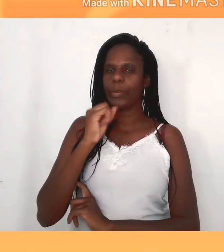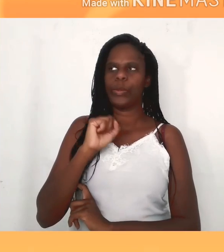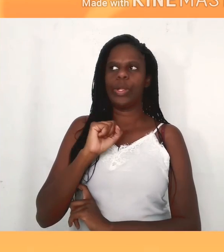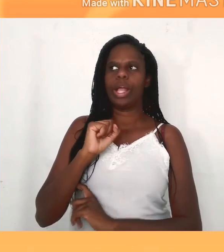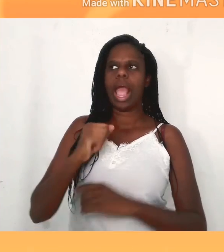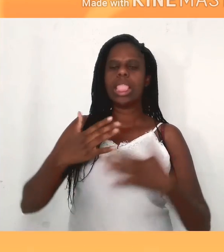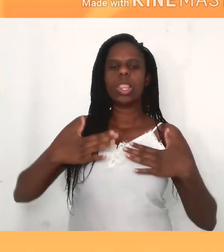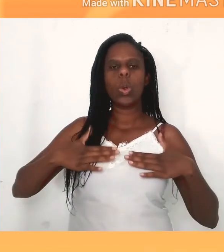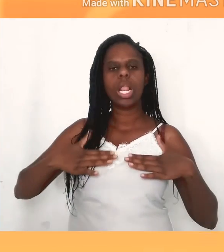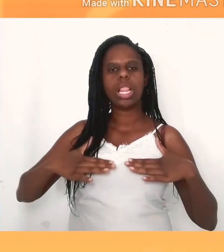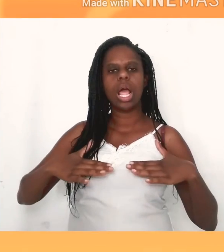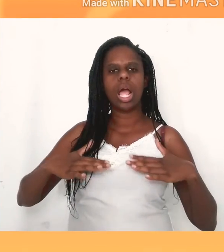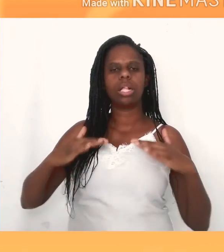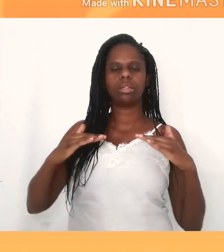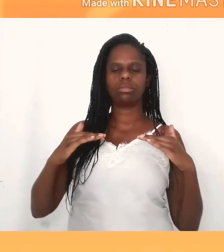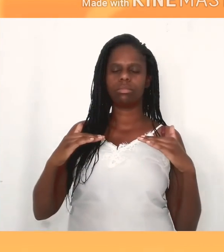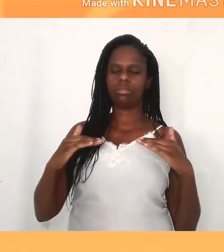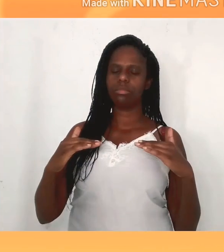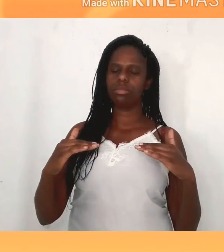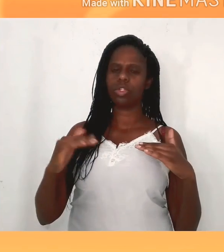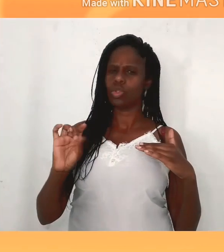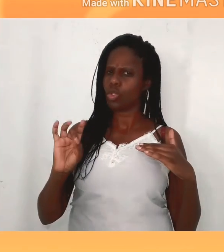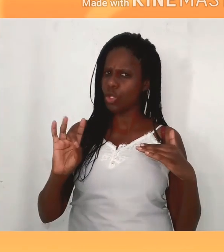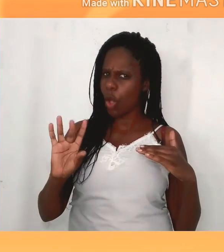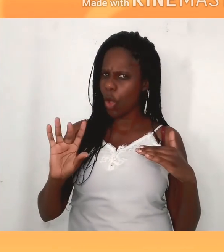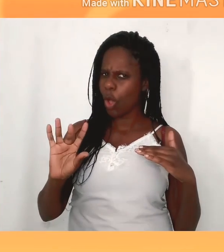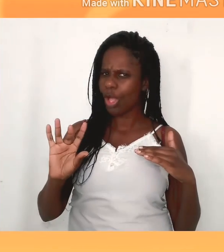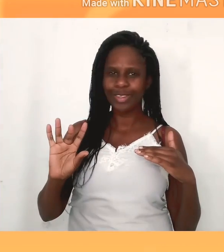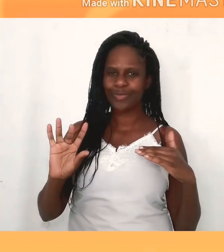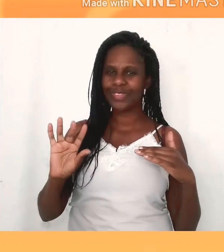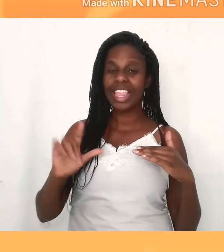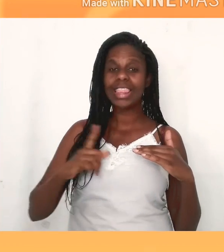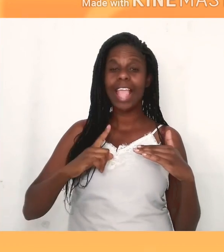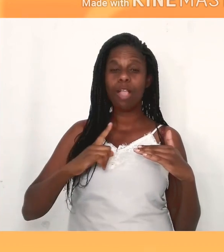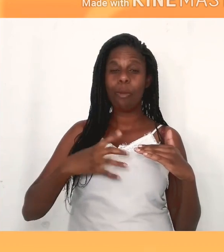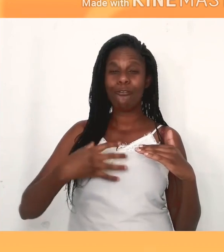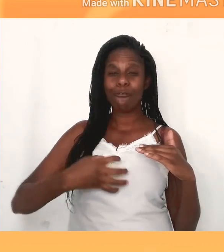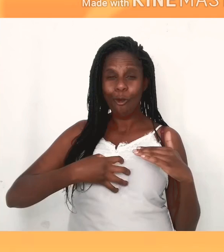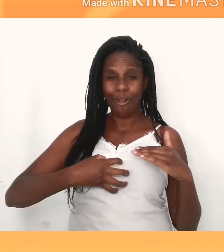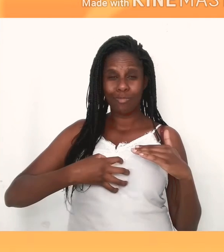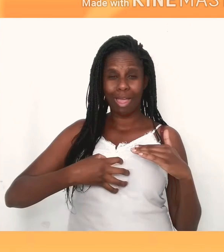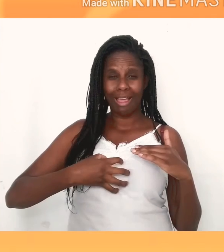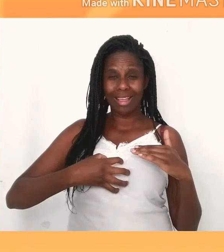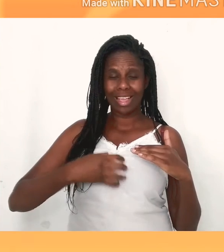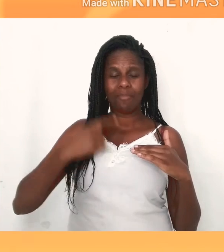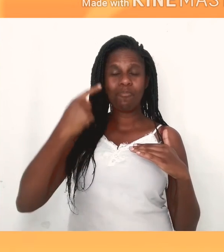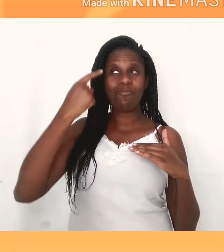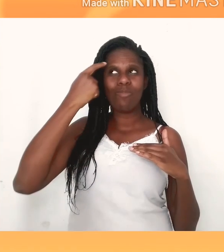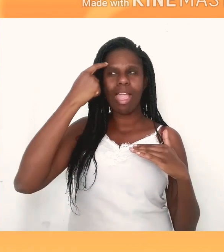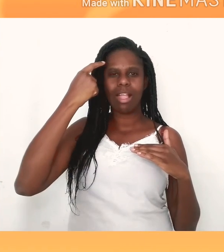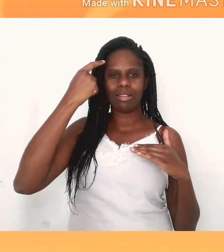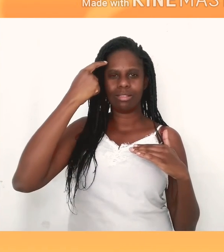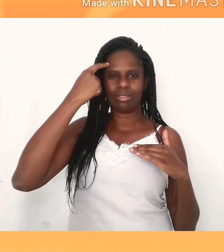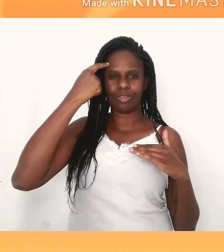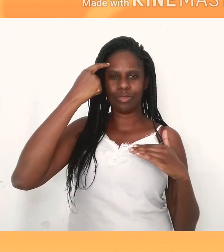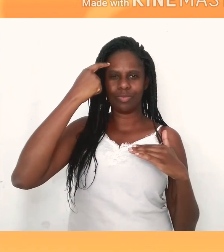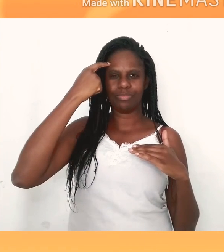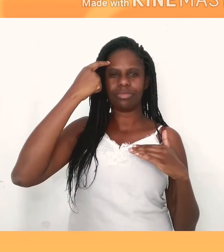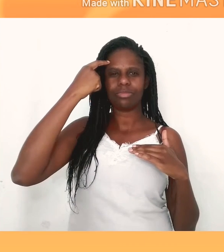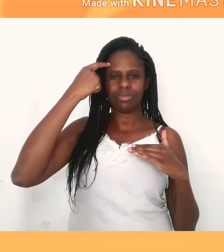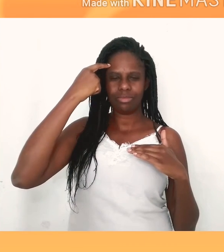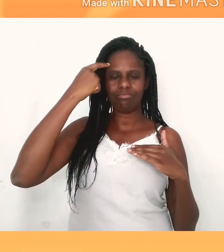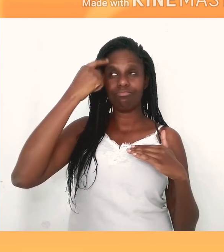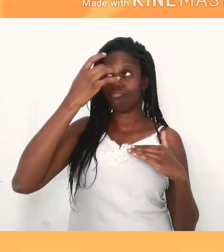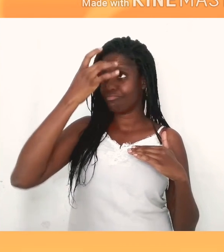de tranquilidade, de serenidade, mas é um estado em que nosso órgão mental, a nossa mente,